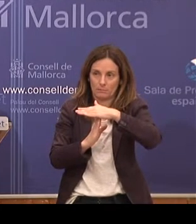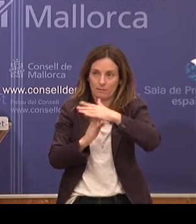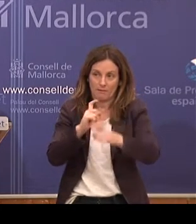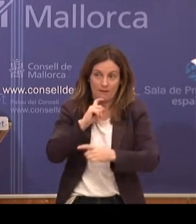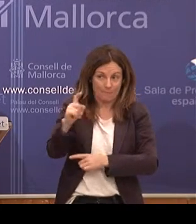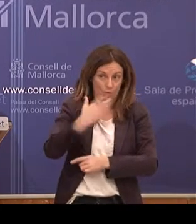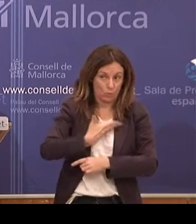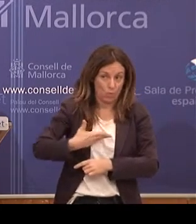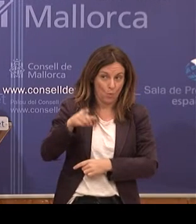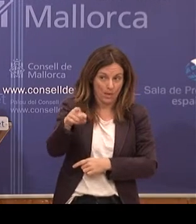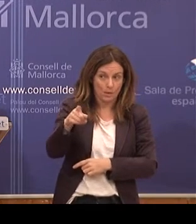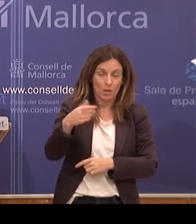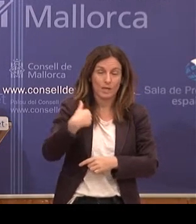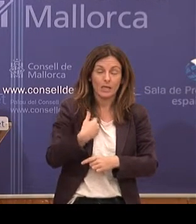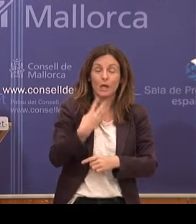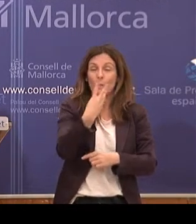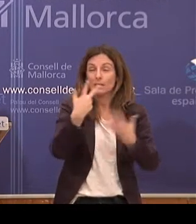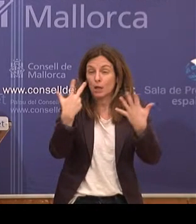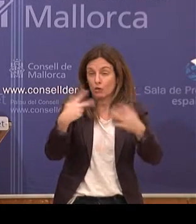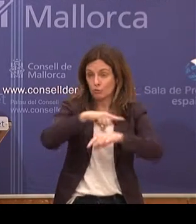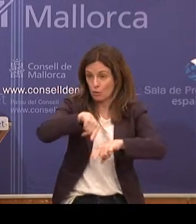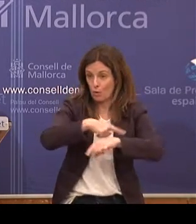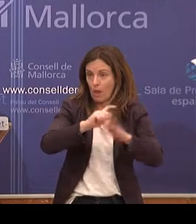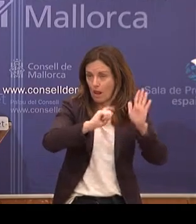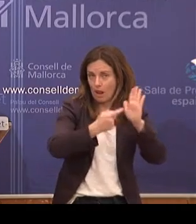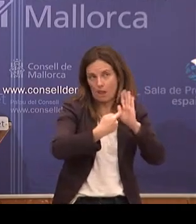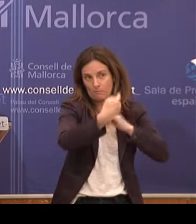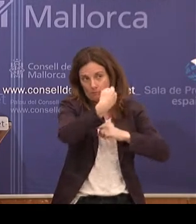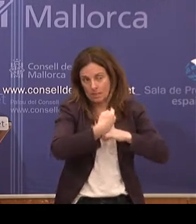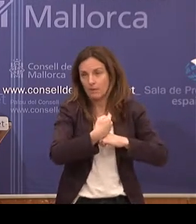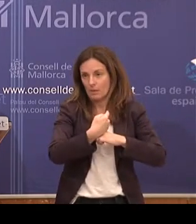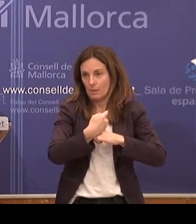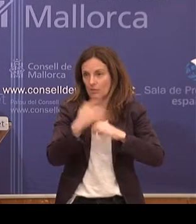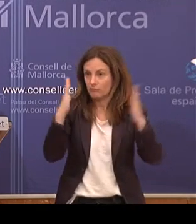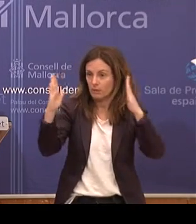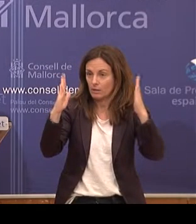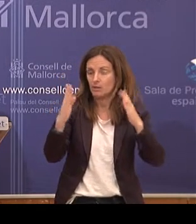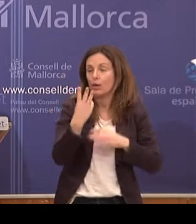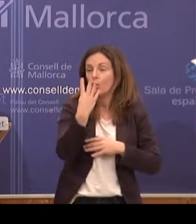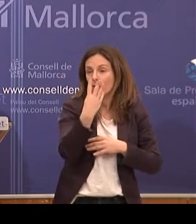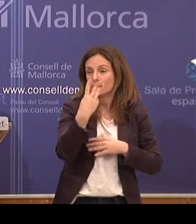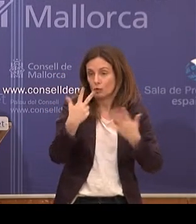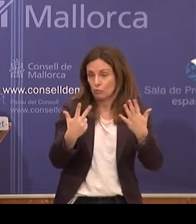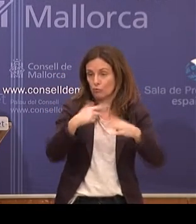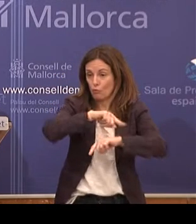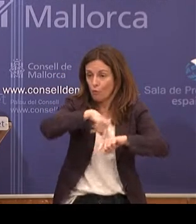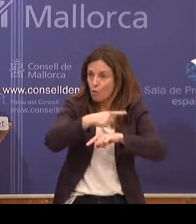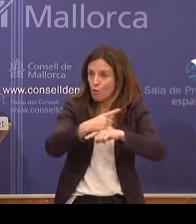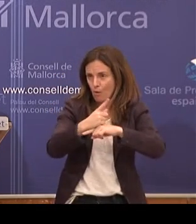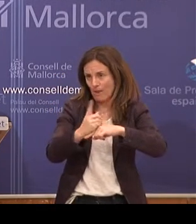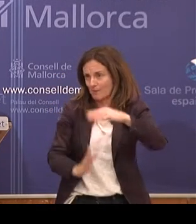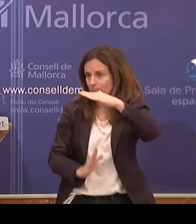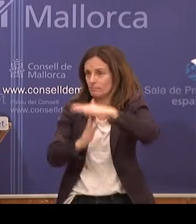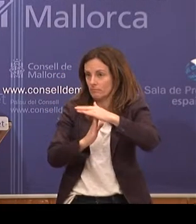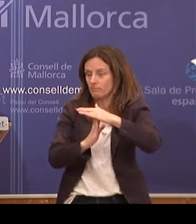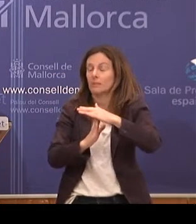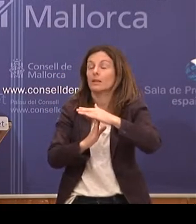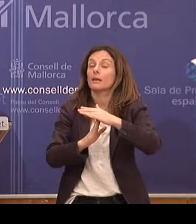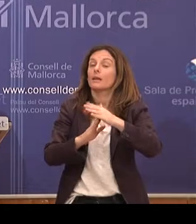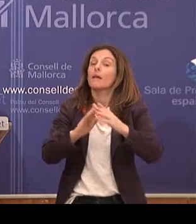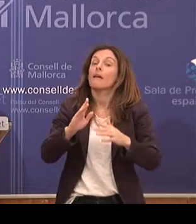com finalment també per el propi infractor. De fet, una vegada que s'obre ja està acabada encara que